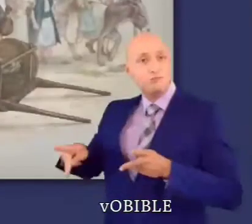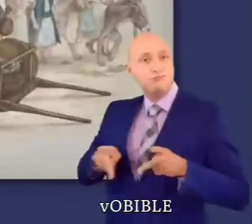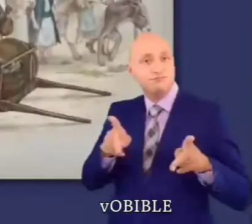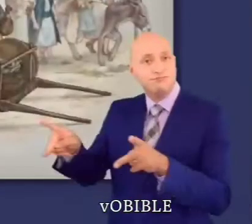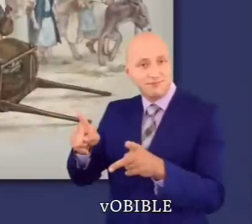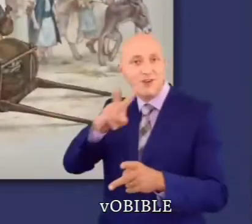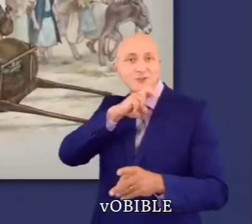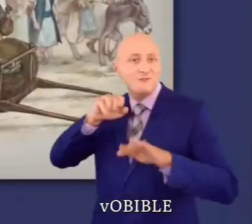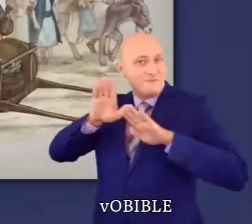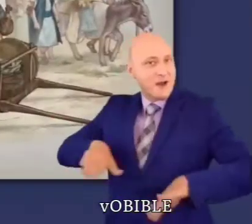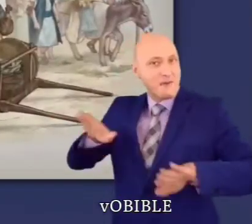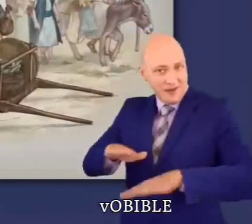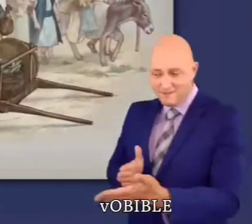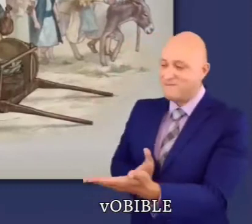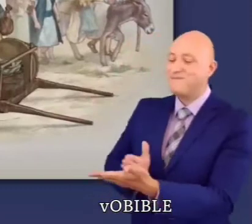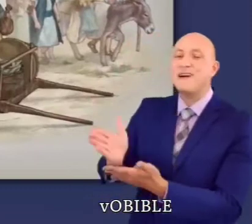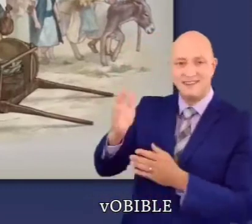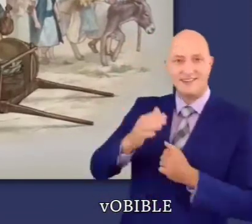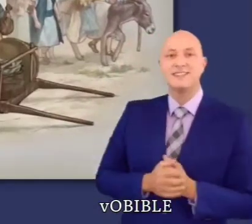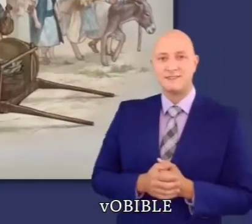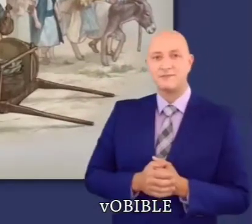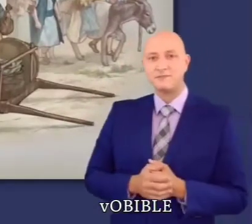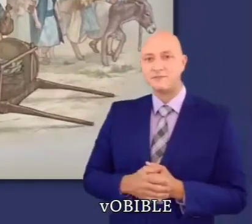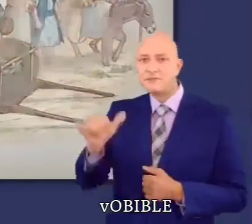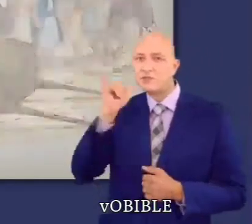Dieu est confronté à des ennemis puissants.